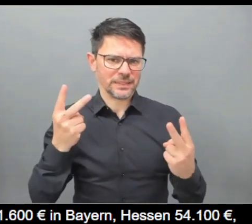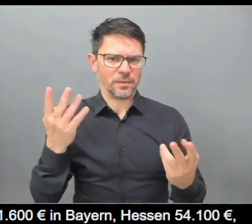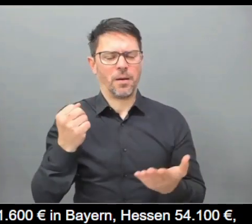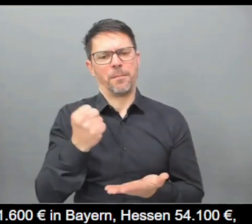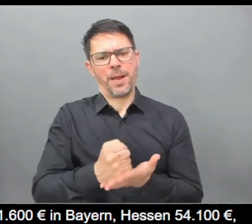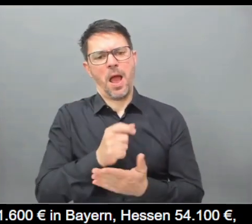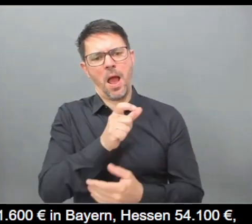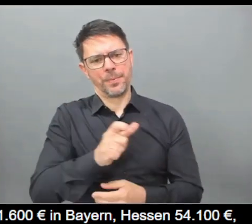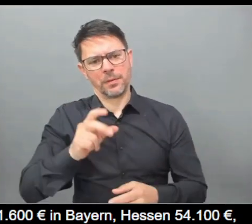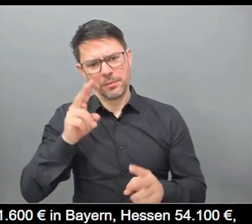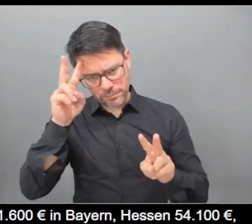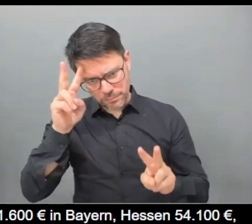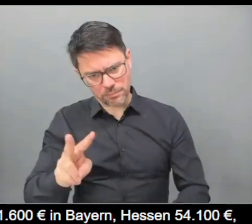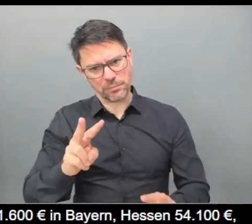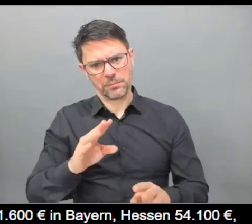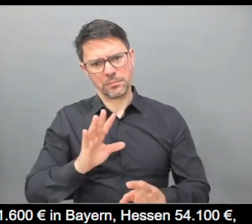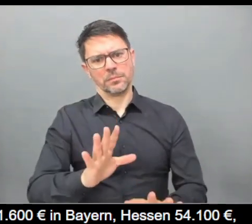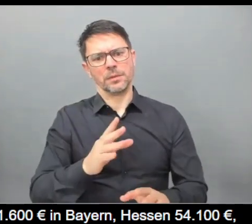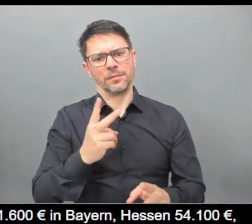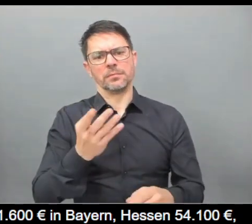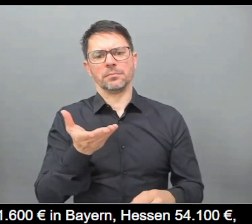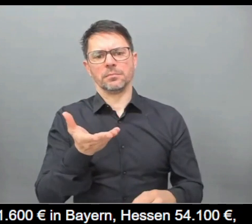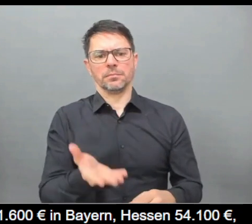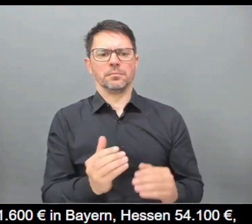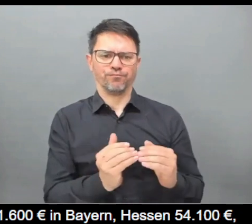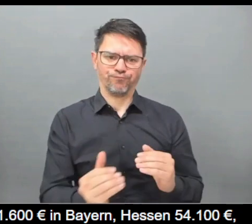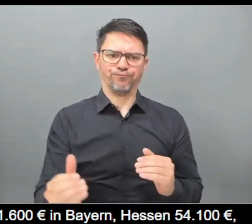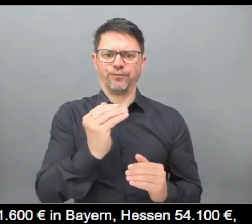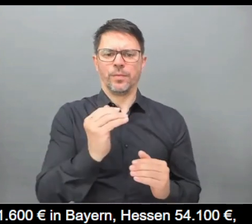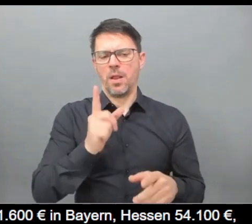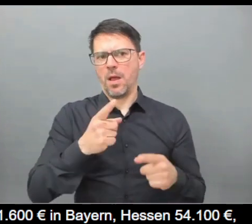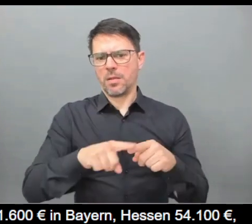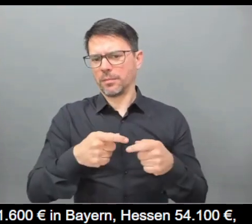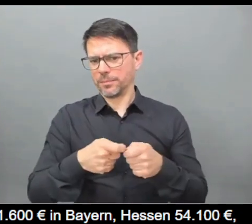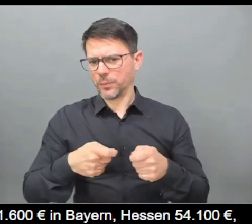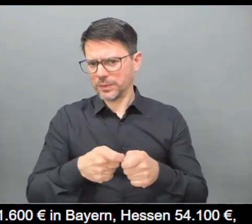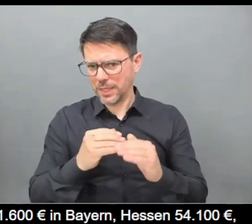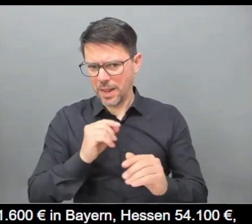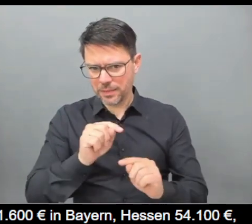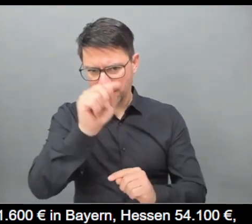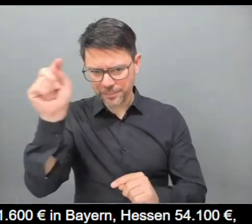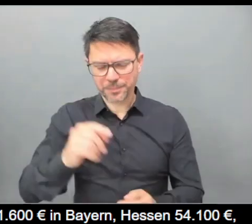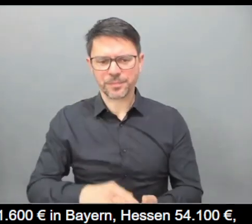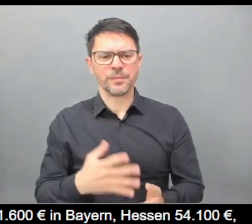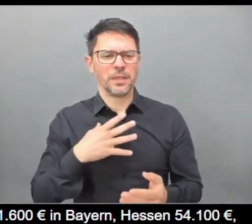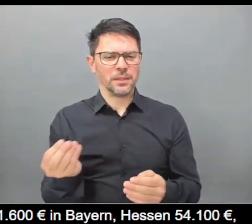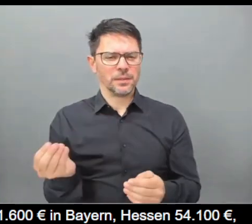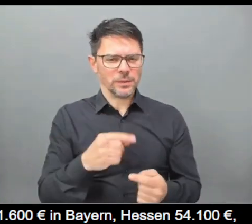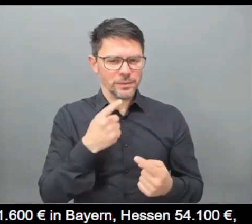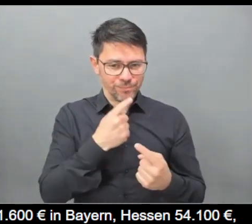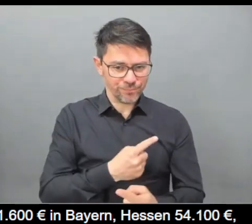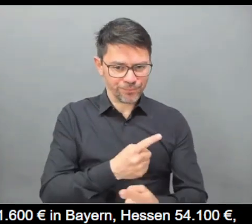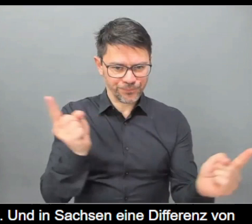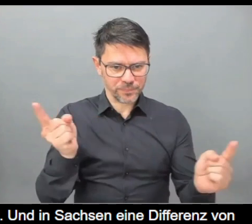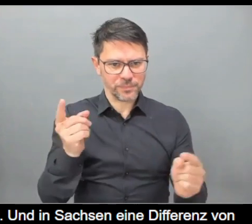beschäftigt haben. Der Ministerrat sieht mit großer Betroffenheit auf das durch das Erdbeben in der türkischen Provinz